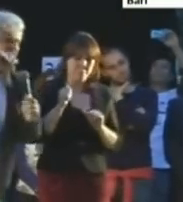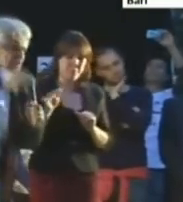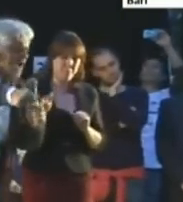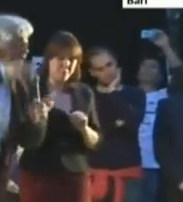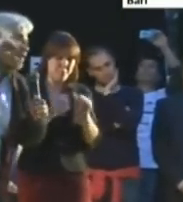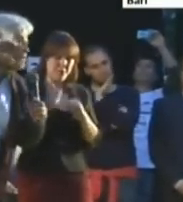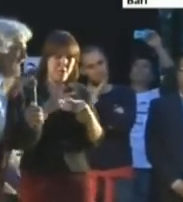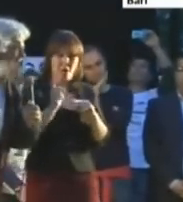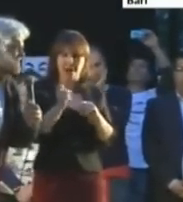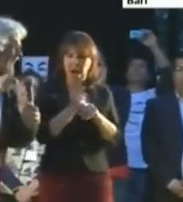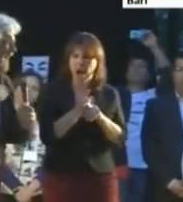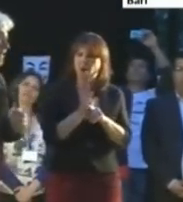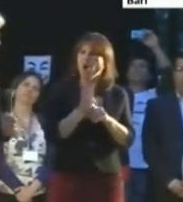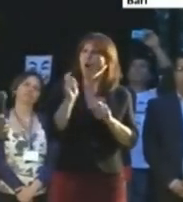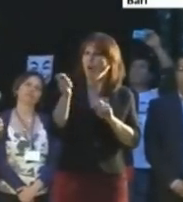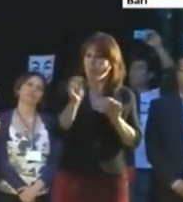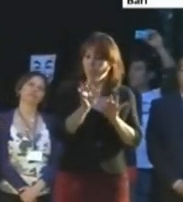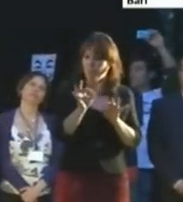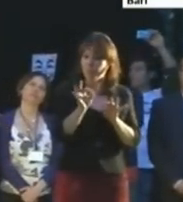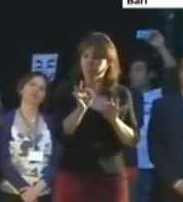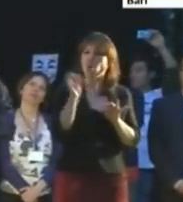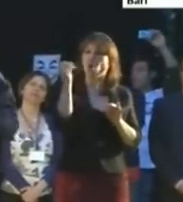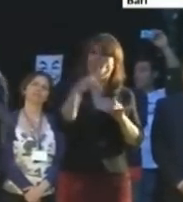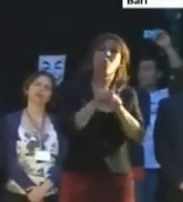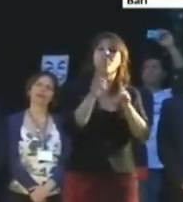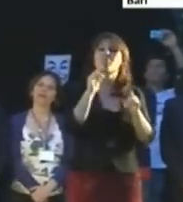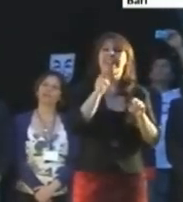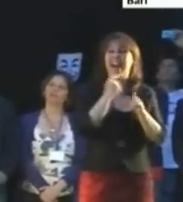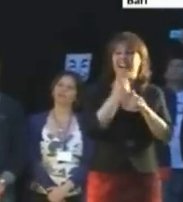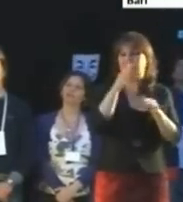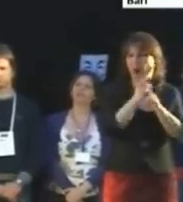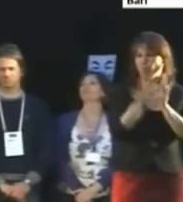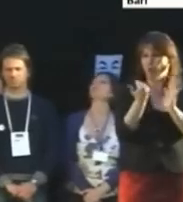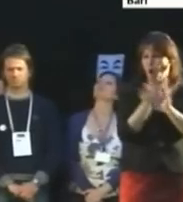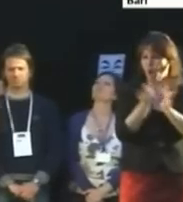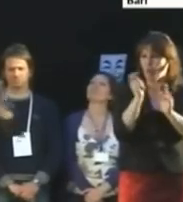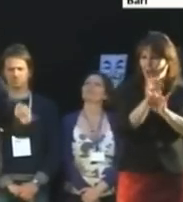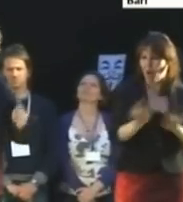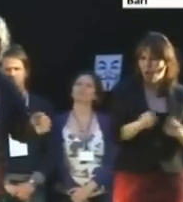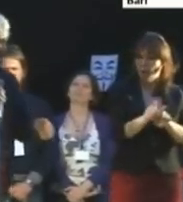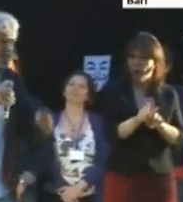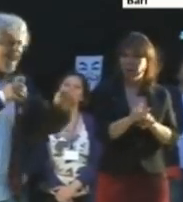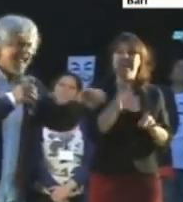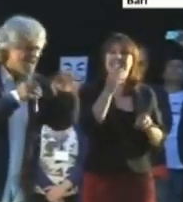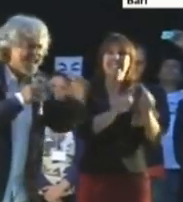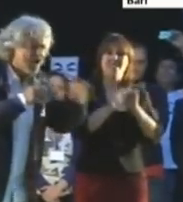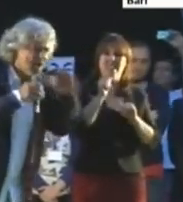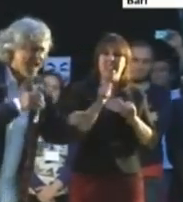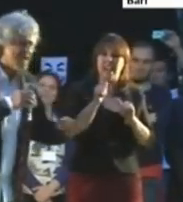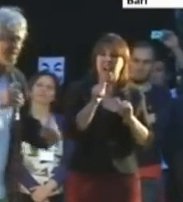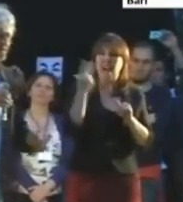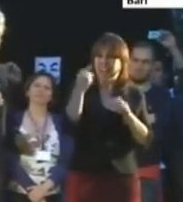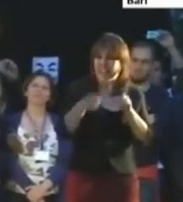se non paghi ti tolgo la luce, il gas e l'acqua. E così 8 condomini su 10 in Grecia non hanno, vivono con la legna